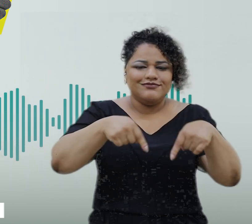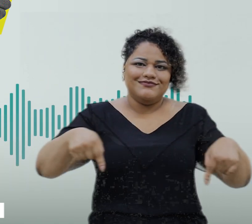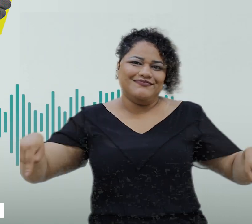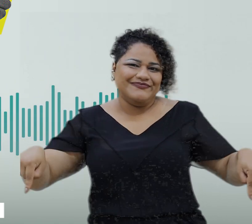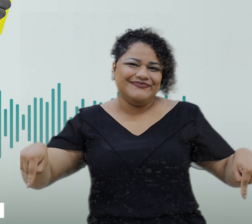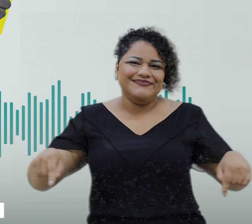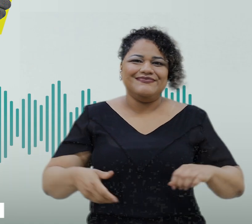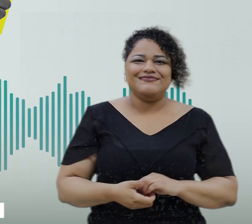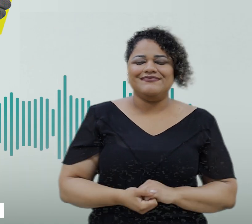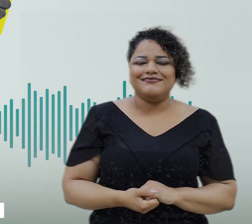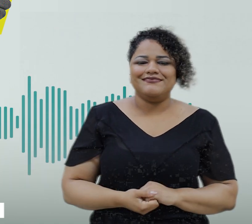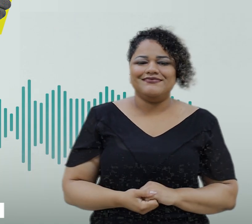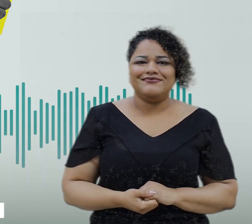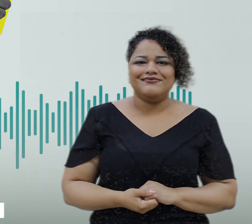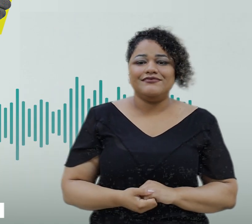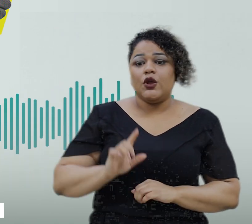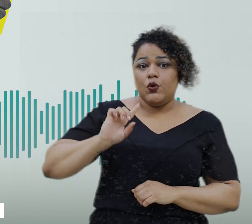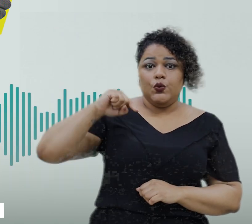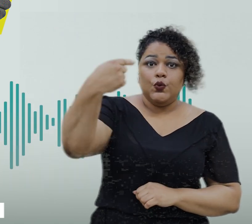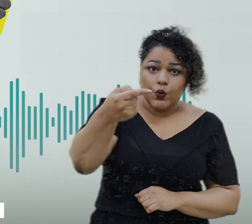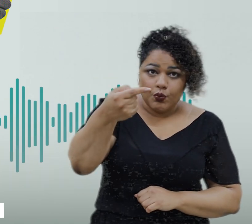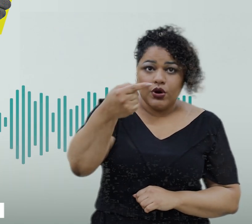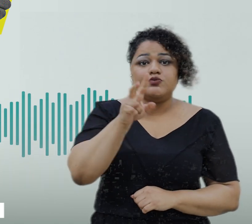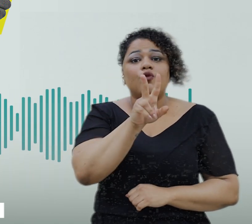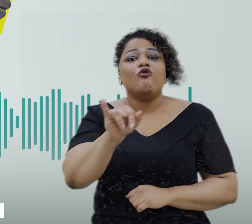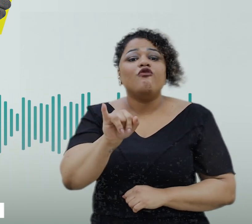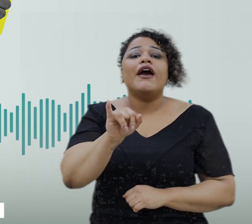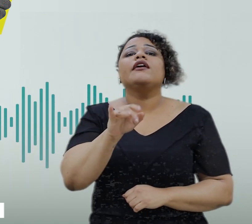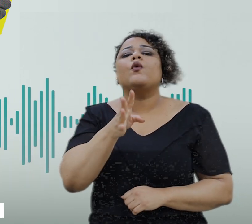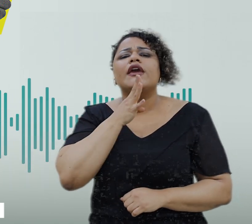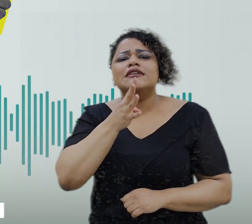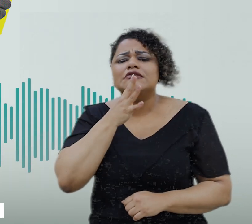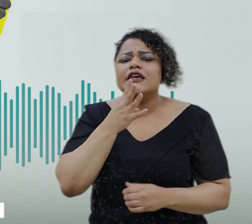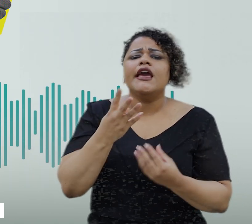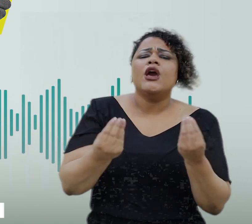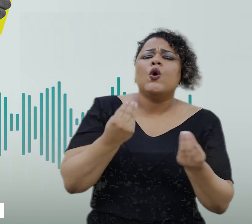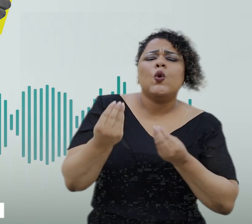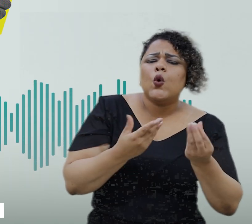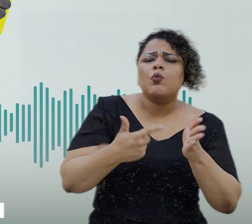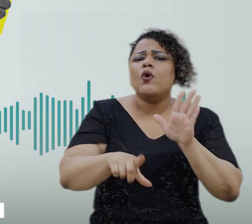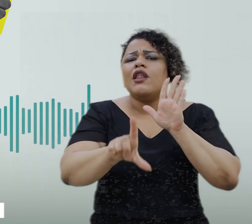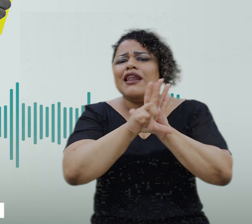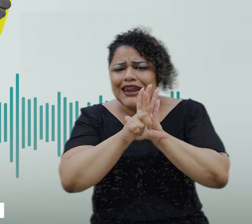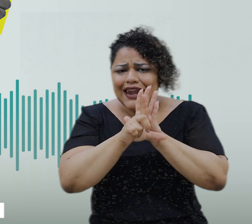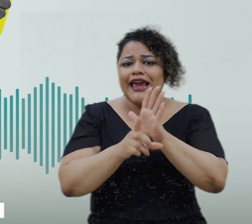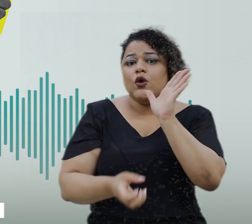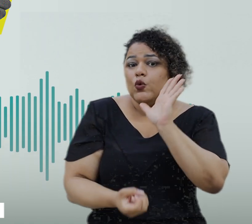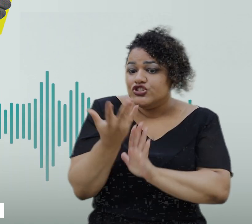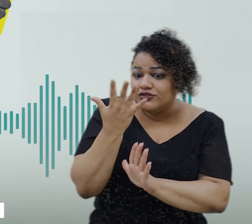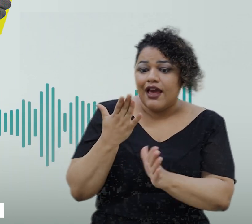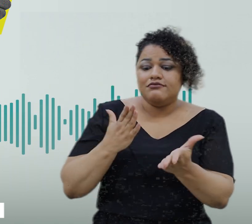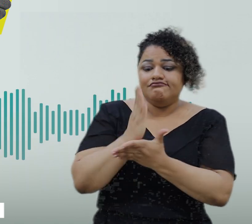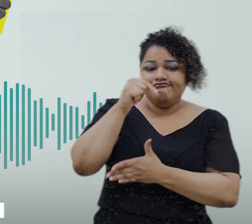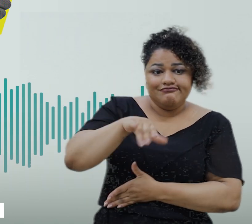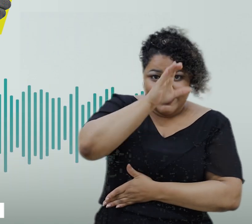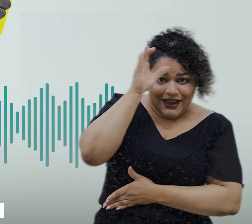busca de sua preferência. No próximo episódio, vamos conhecer mais leis originadas e aprovadas pela Câmara, com